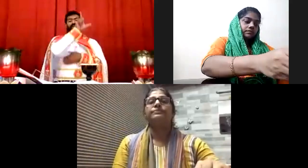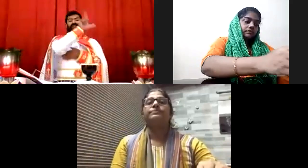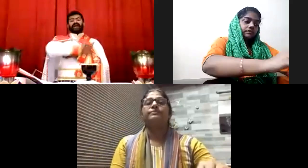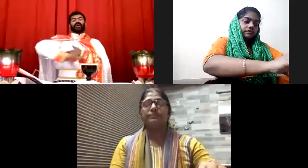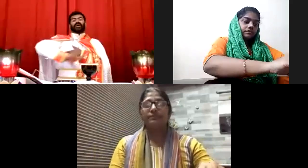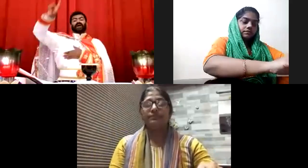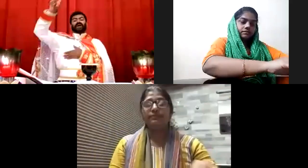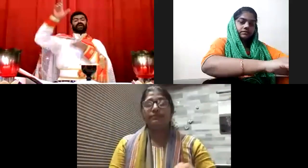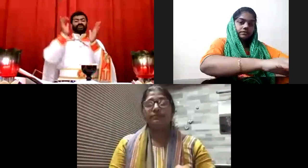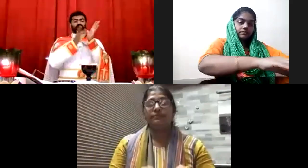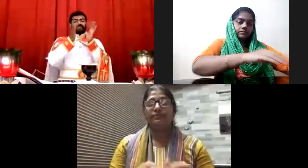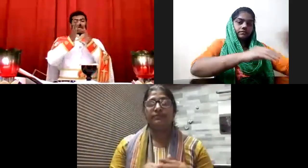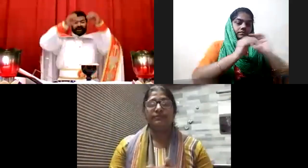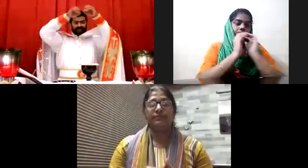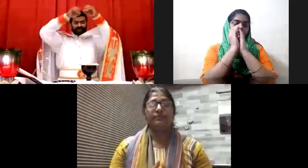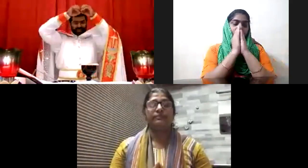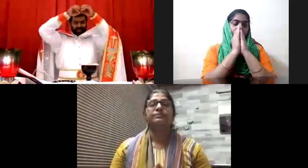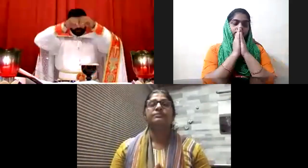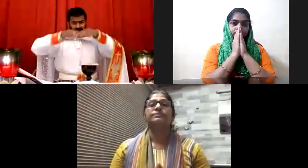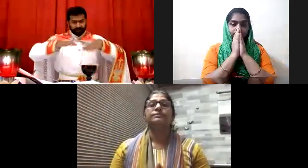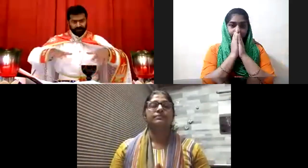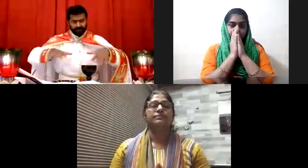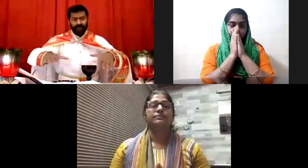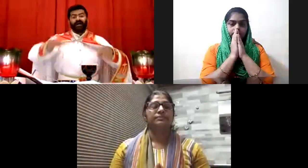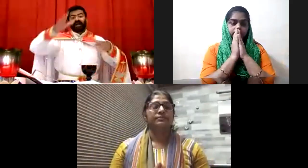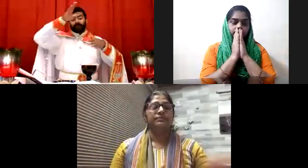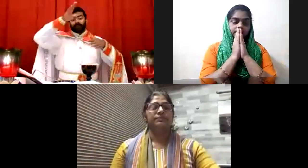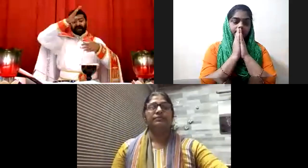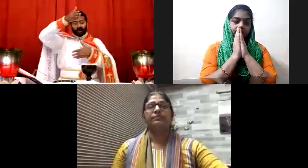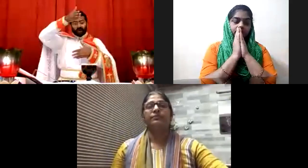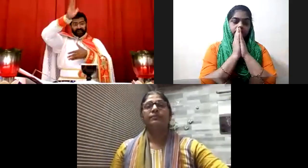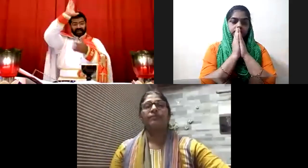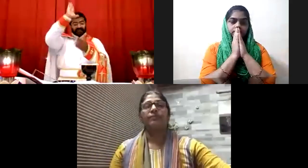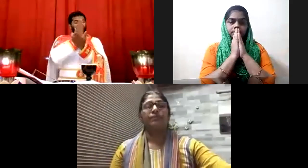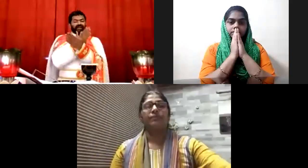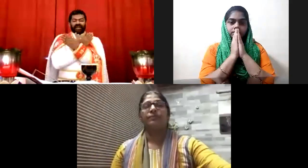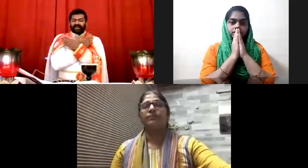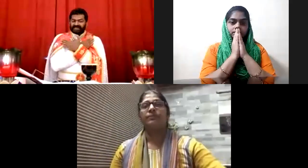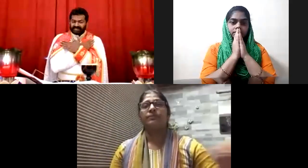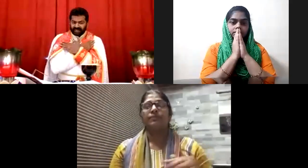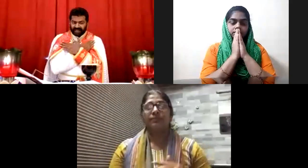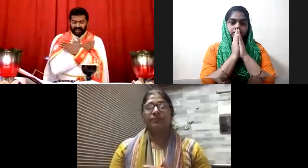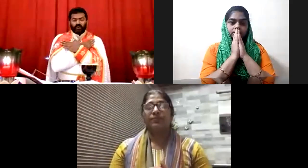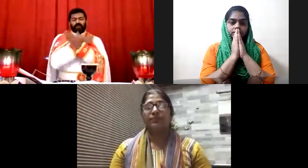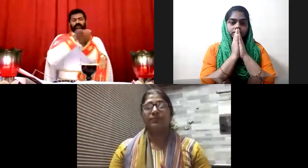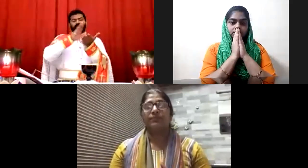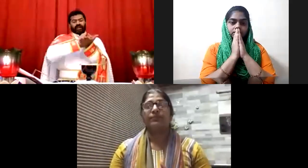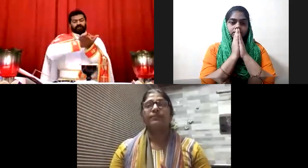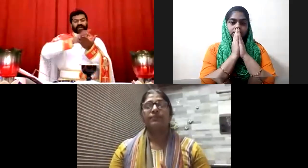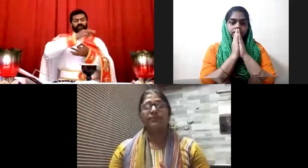നമ്മുടെ കർത്താവായ യേശുമിശിഹായുടെ കൃപയും പിതാവാ ദൈവത്തിന്റെ